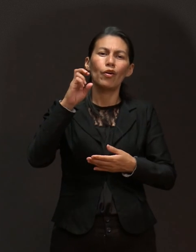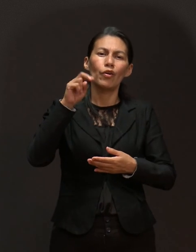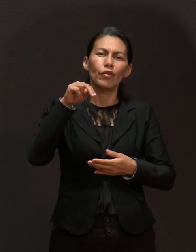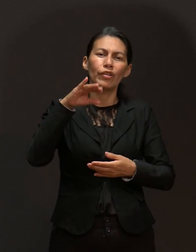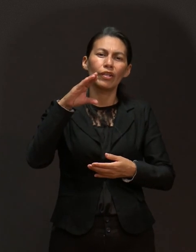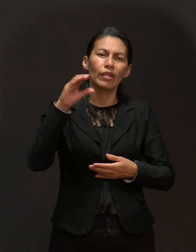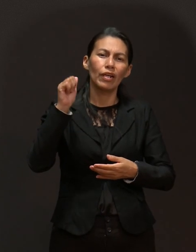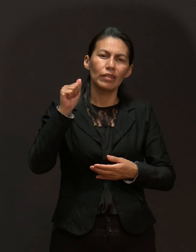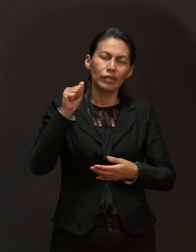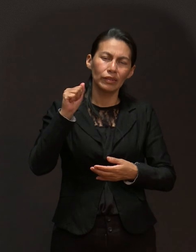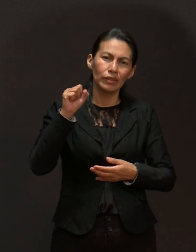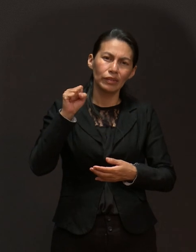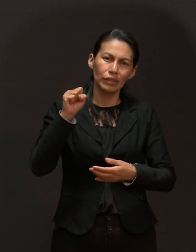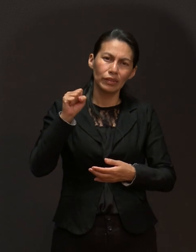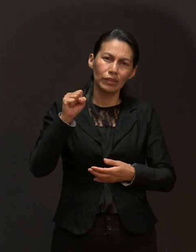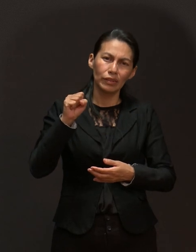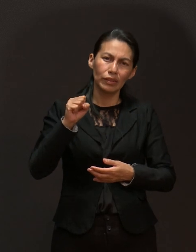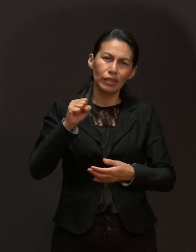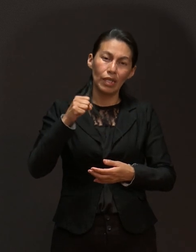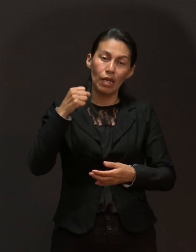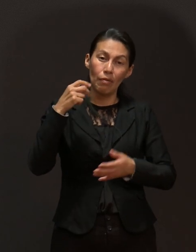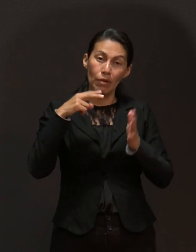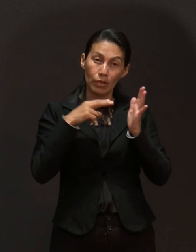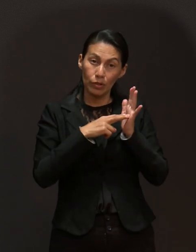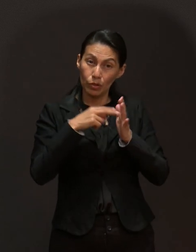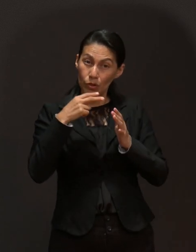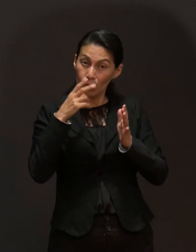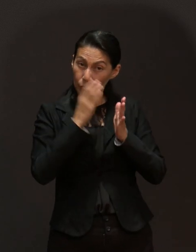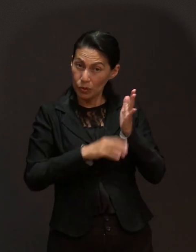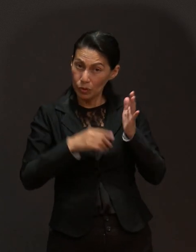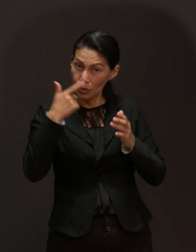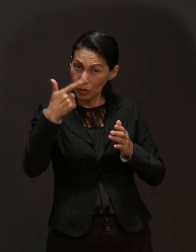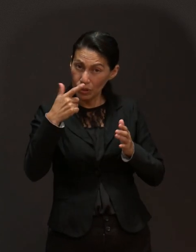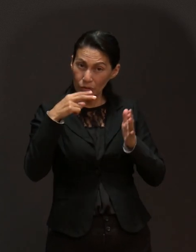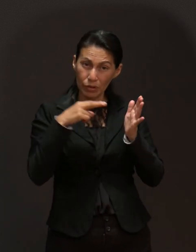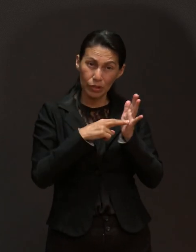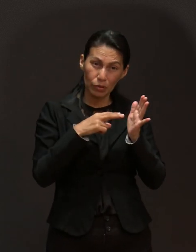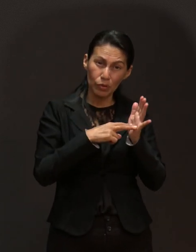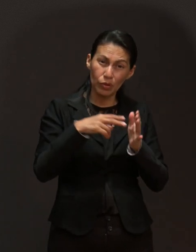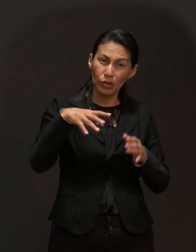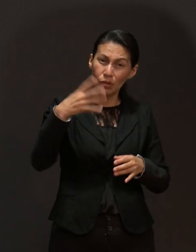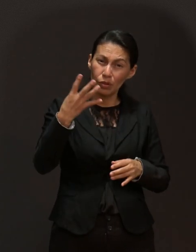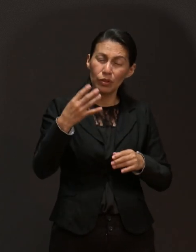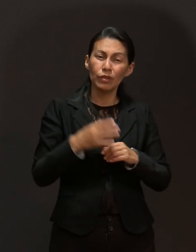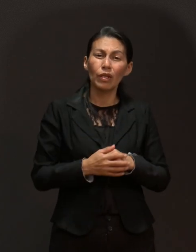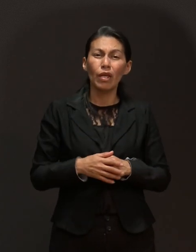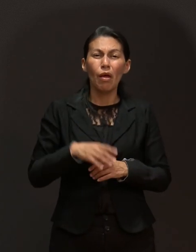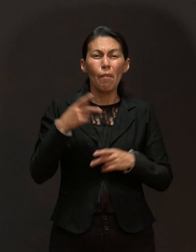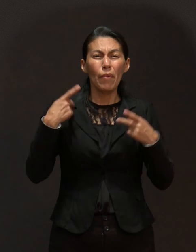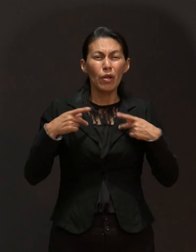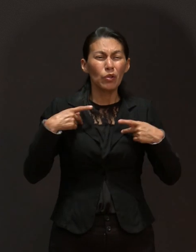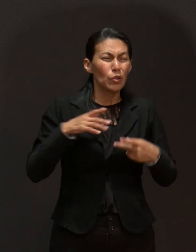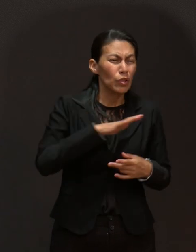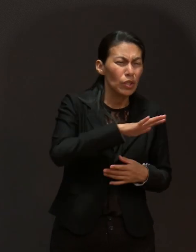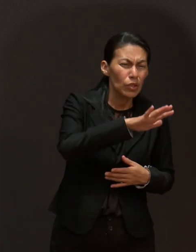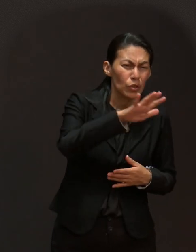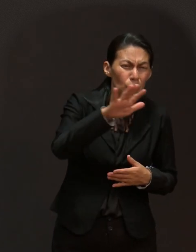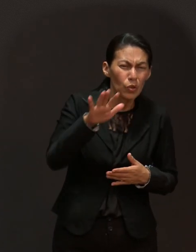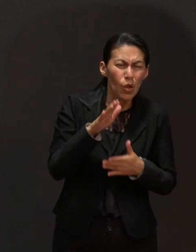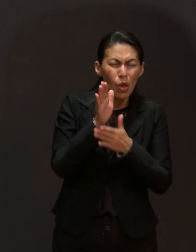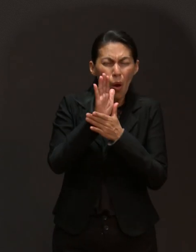En Segunda de Crónicas 7.14 Lo voy a leer Si se humilla Mi pueblo